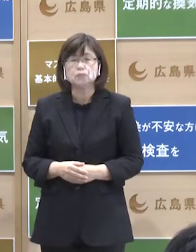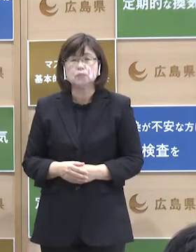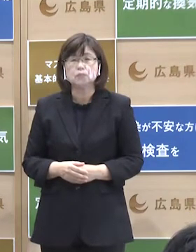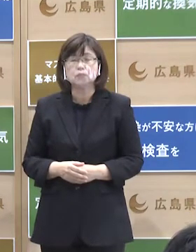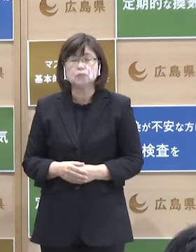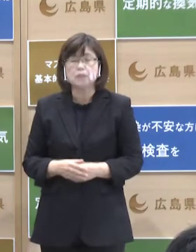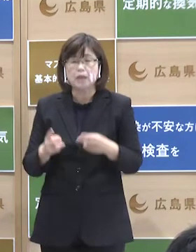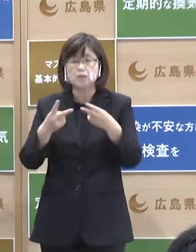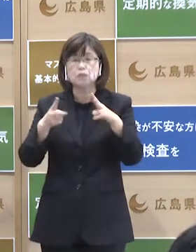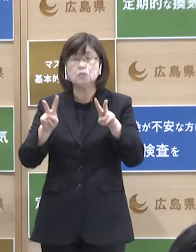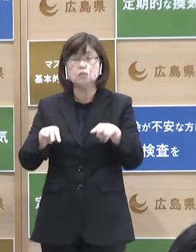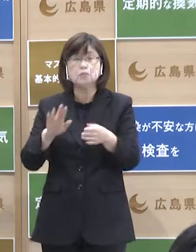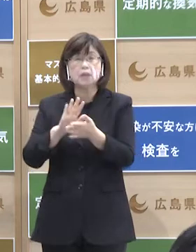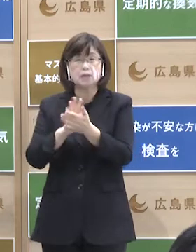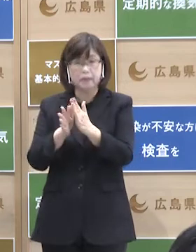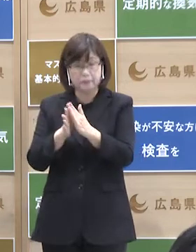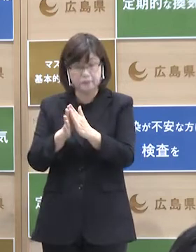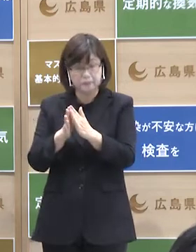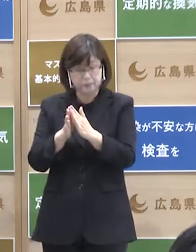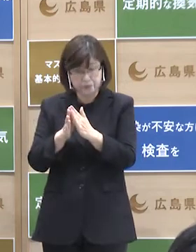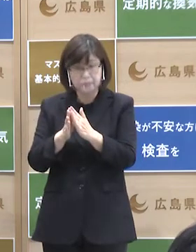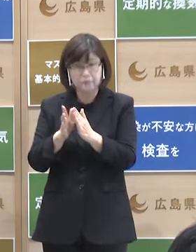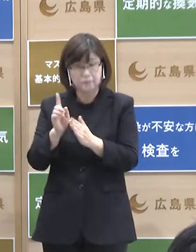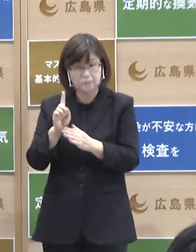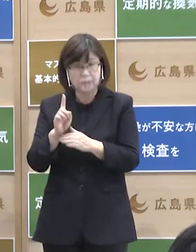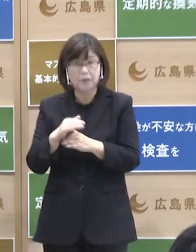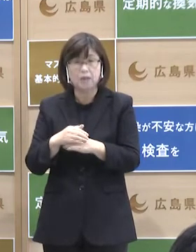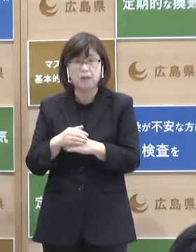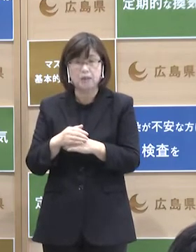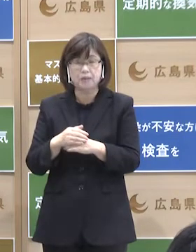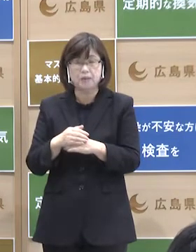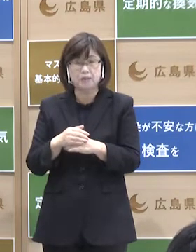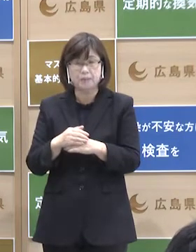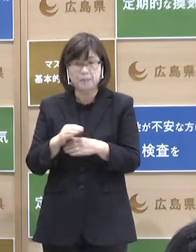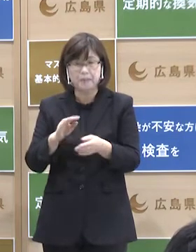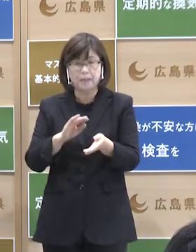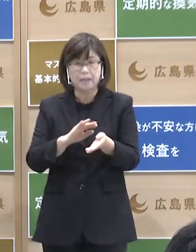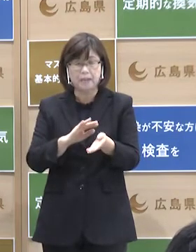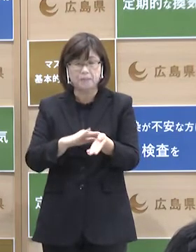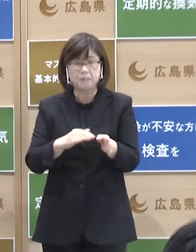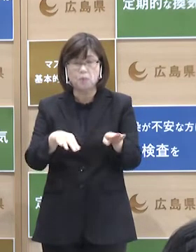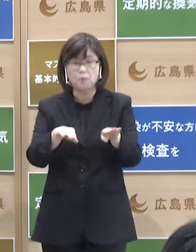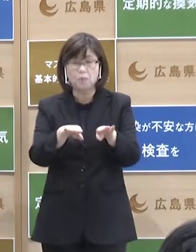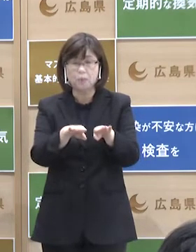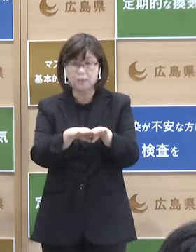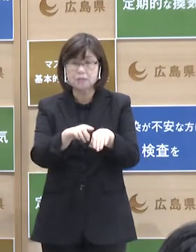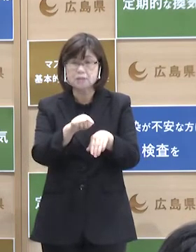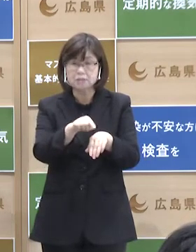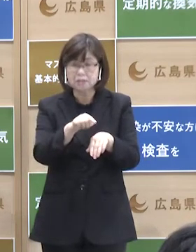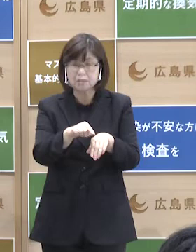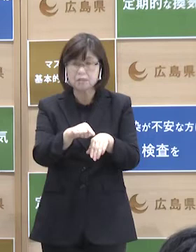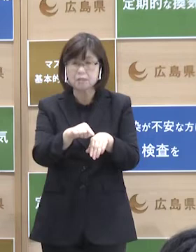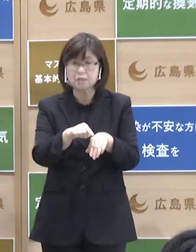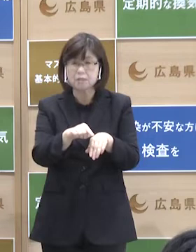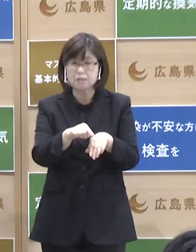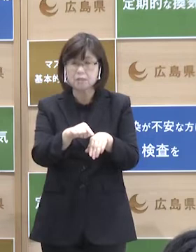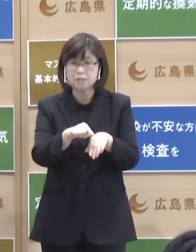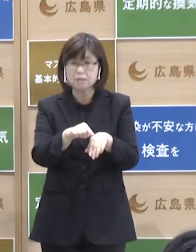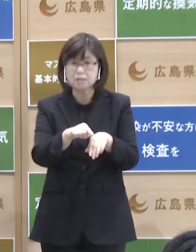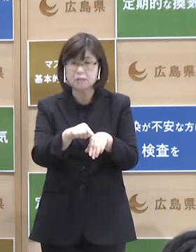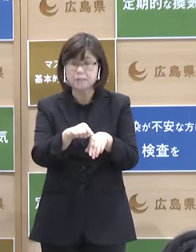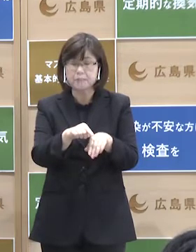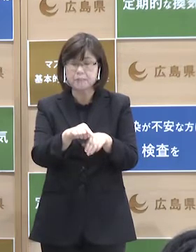本件ではですね、医療機関に日時報告を求めていないので、前日